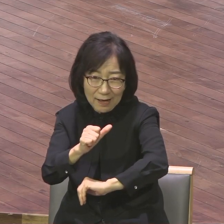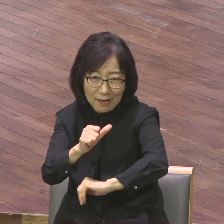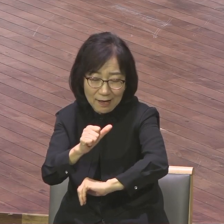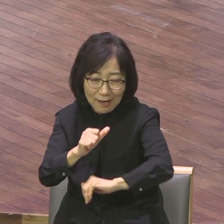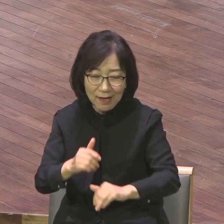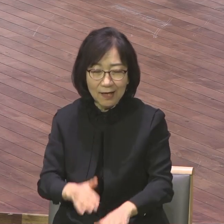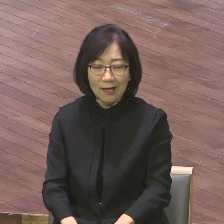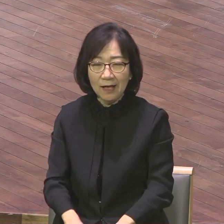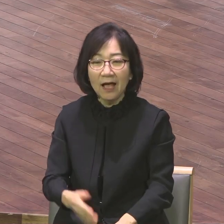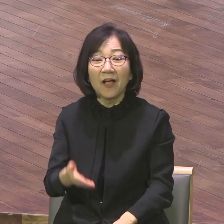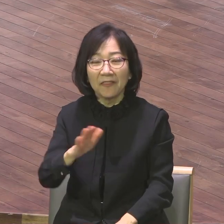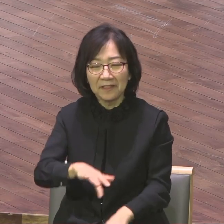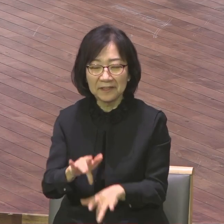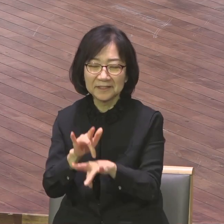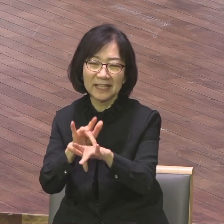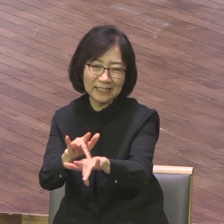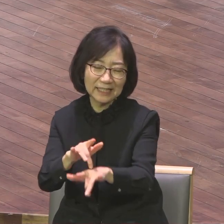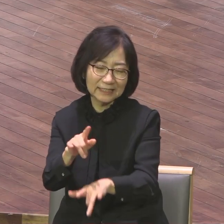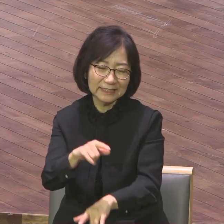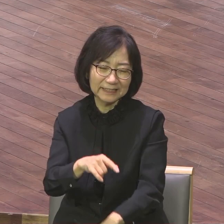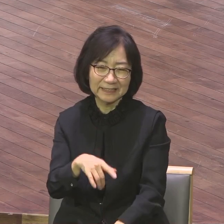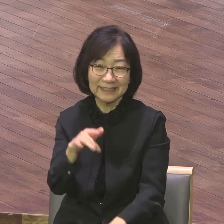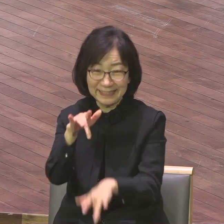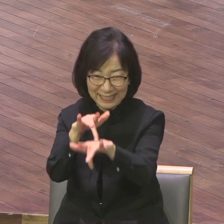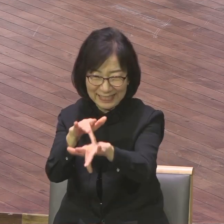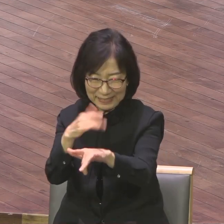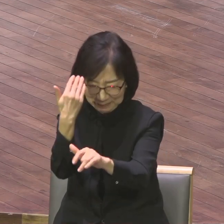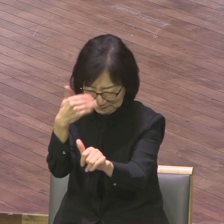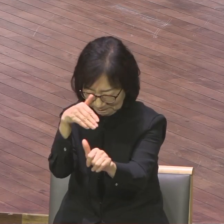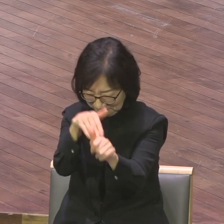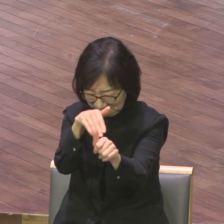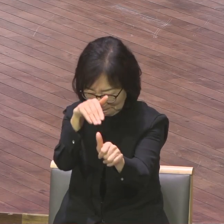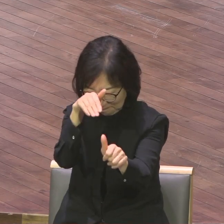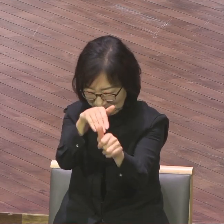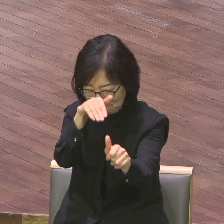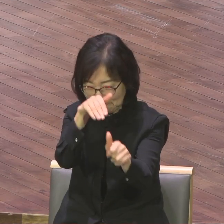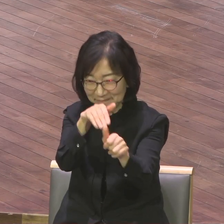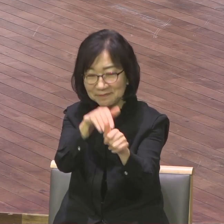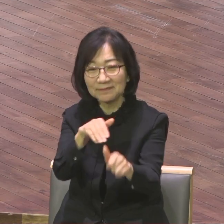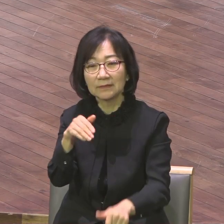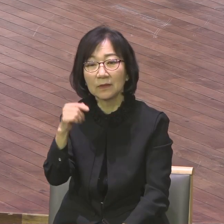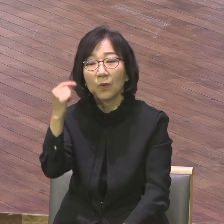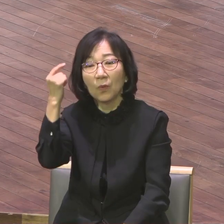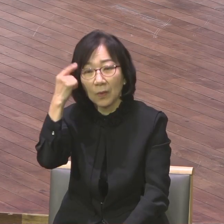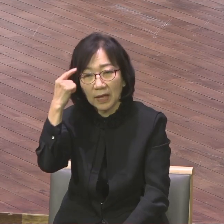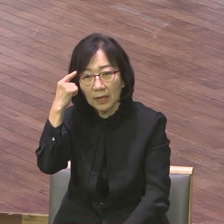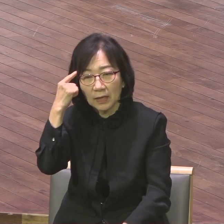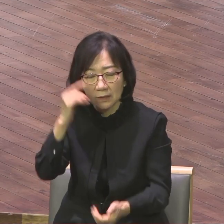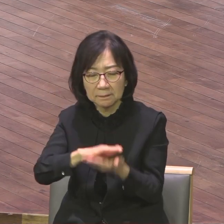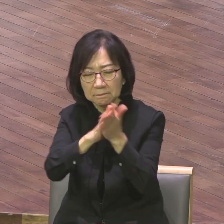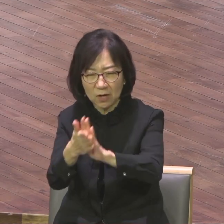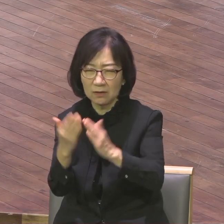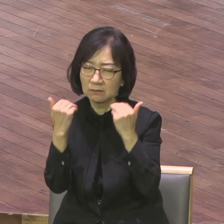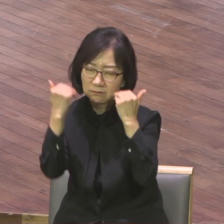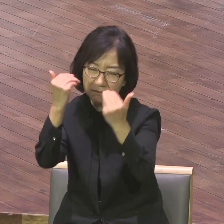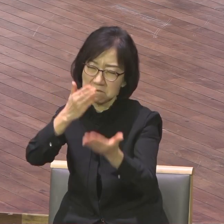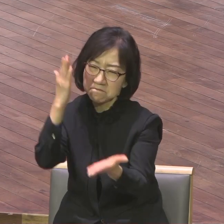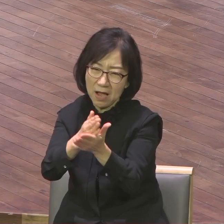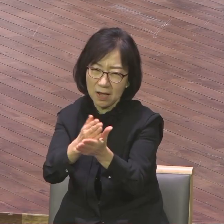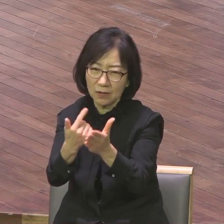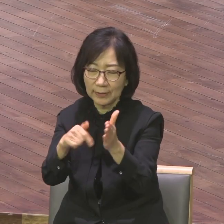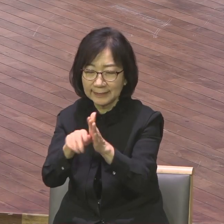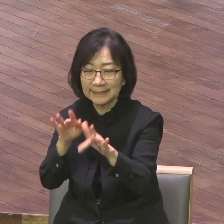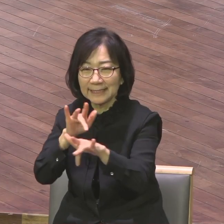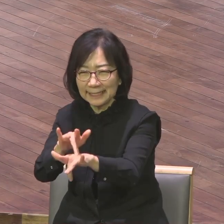뭐냐? 사단의 간교한 전략입니다. 여러분 속에 찾아온 사단의 간교한 전략이 계속